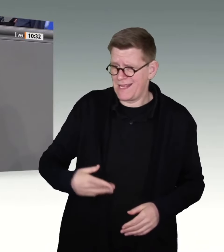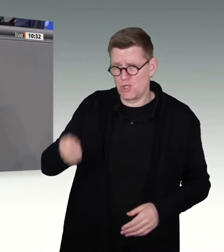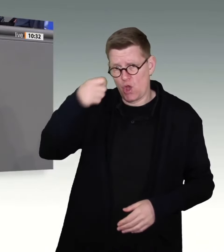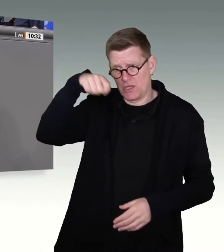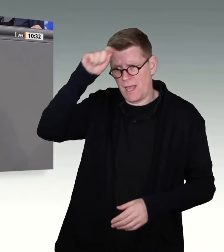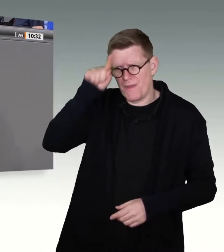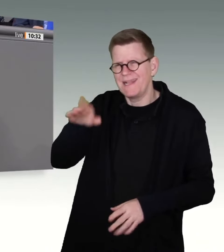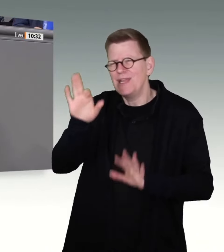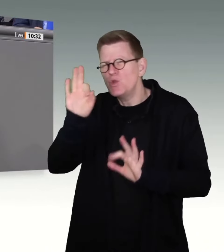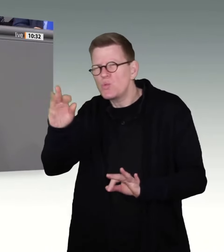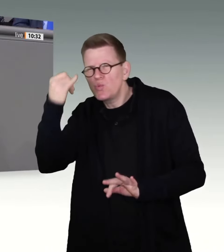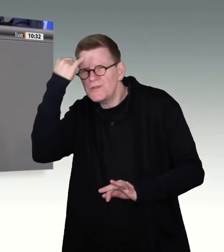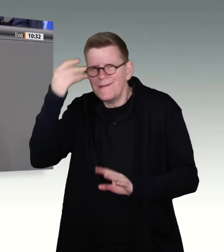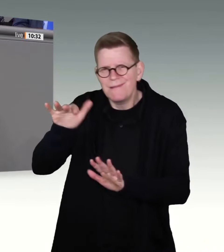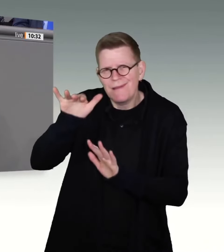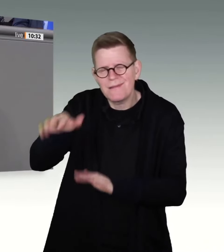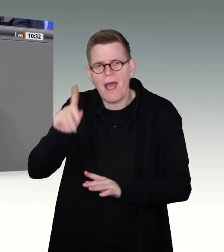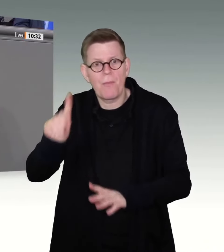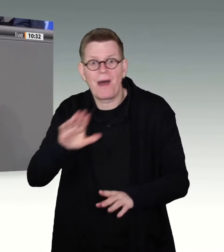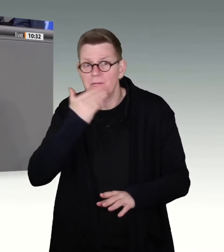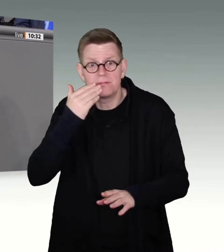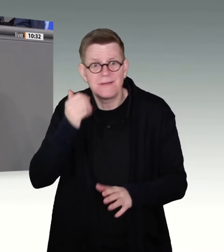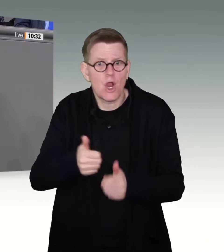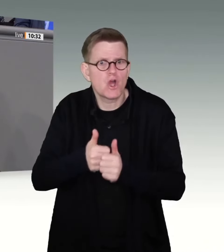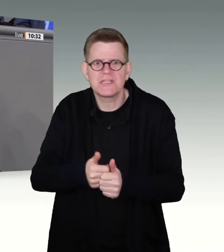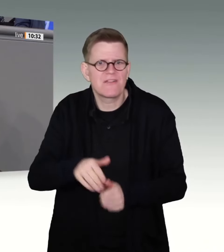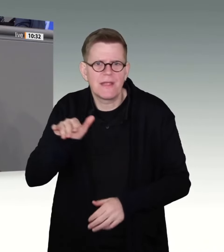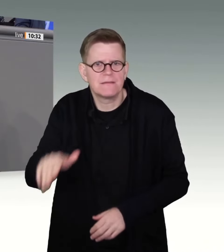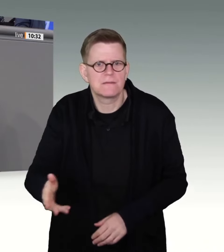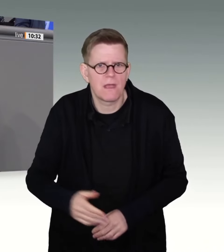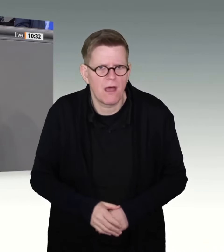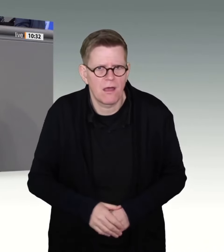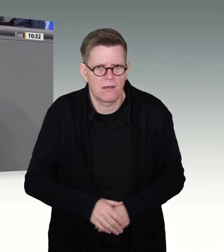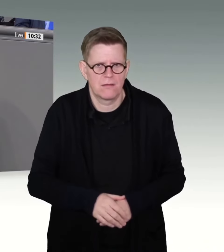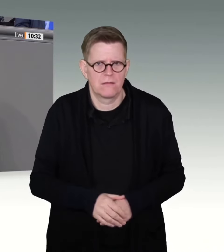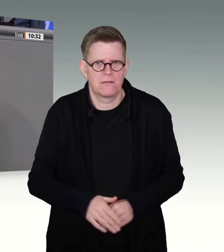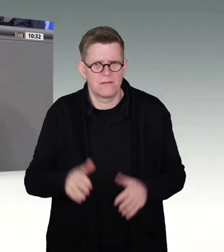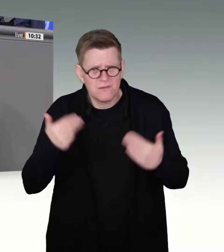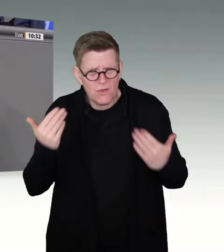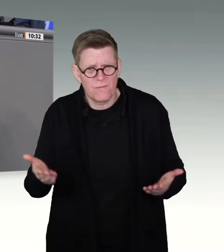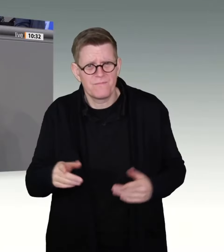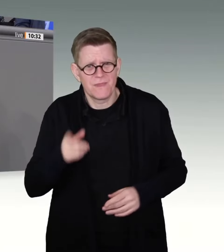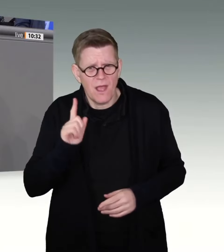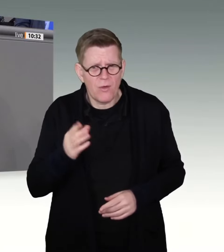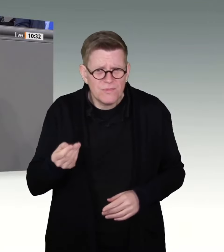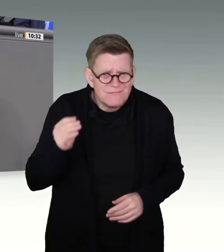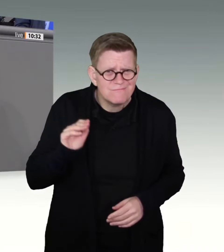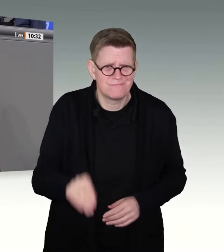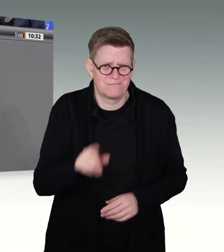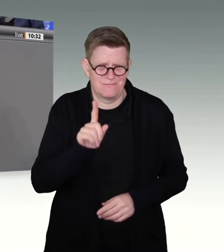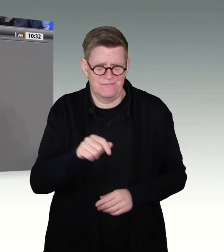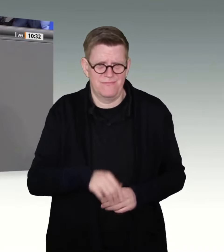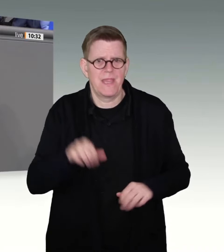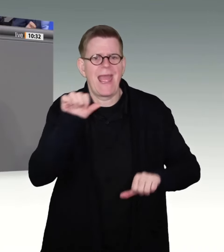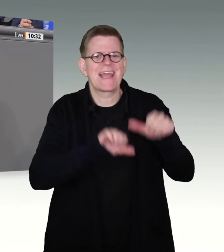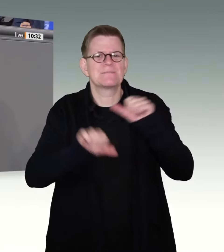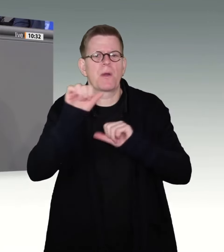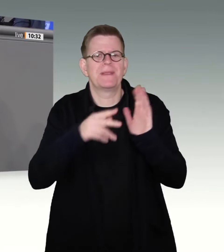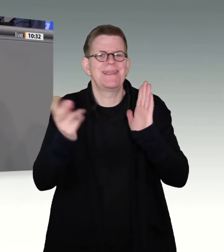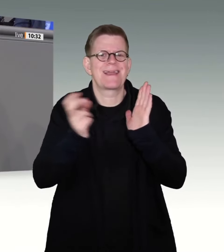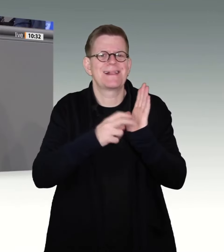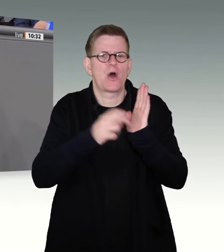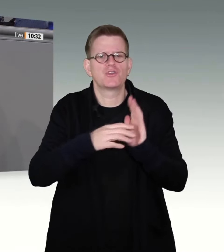Ansätze, aber eben nicht so konsequent, da geht mehr. Dann, das klingt ein bisschen nerdy, aber ganz wichtig, die Experimentierklinik, in